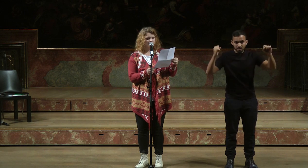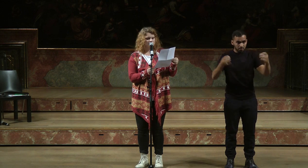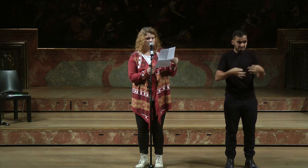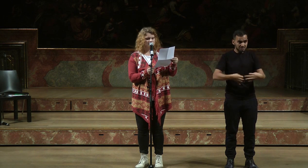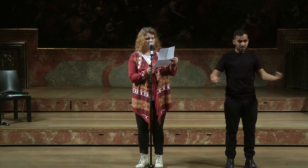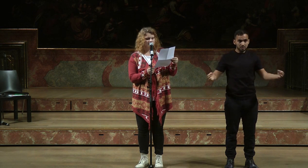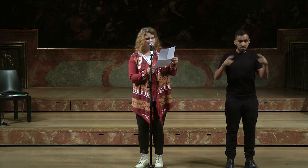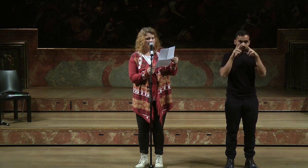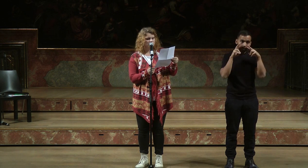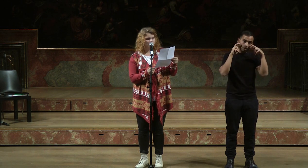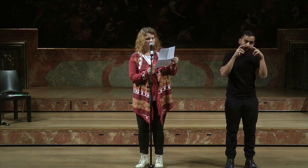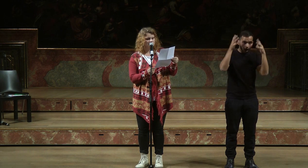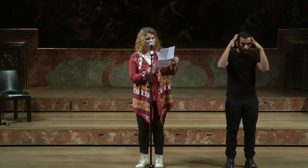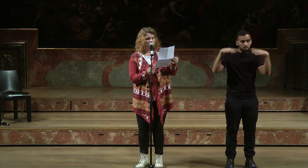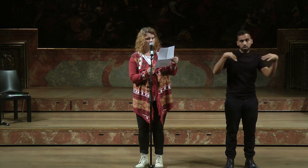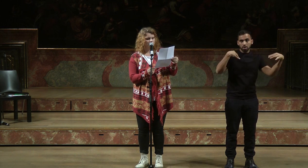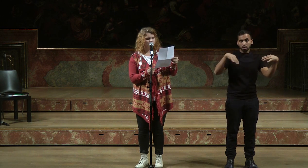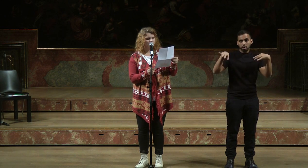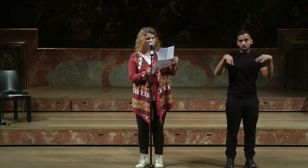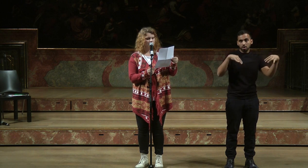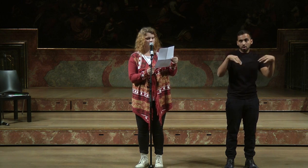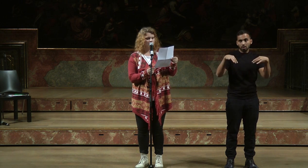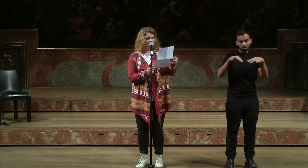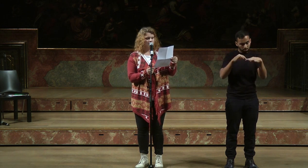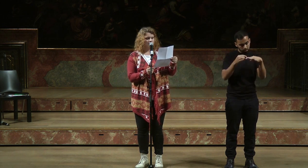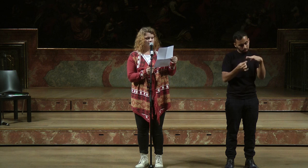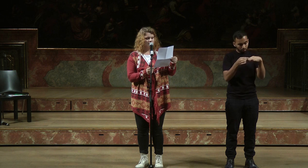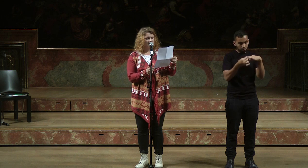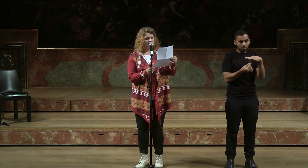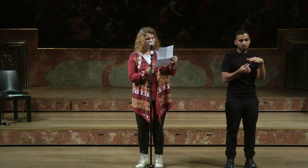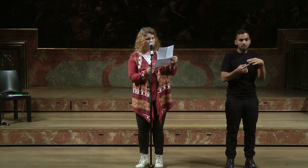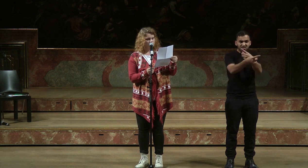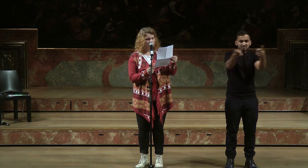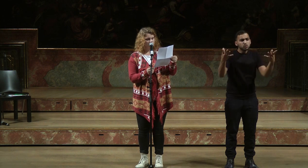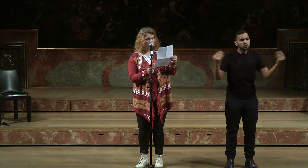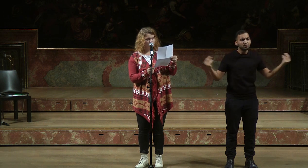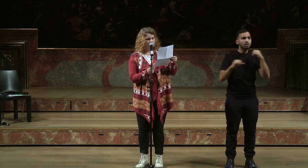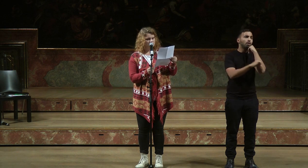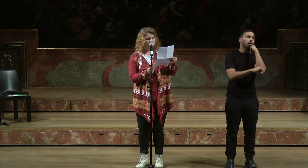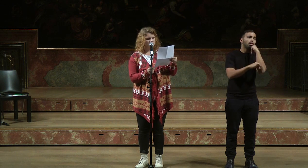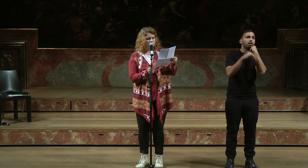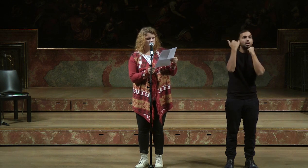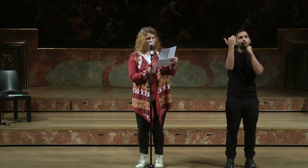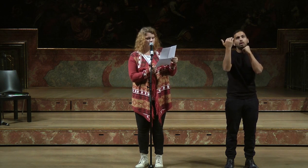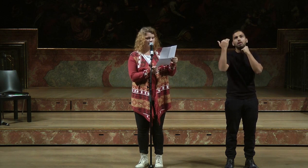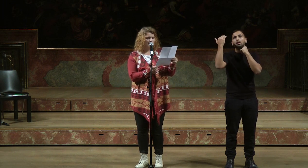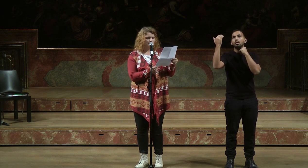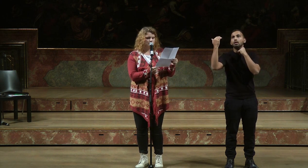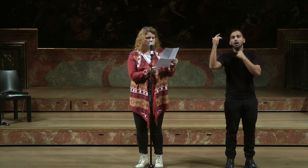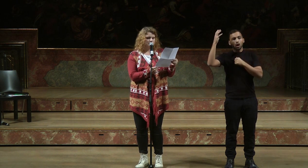aus mit unseren fettigen Haarsträhnen und den abgekauten Fingernägeln. Wir denken zu viel. Das macht unseren Kopf leer, nimmt uns den